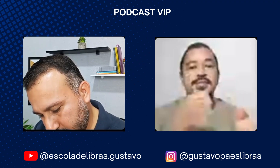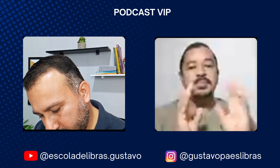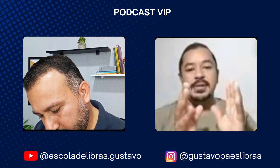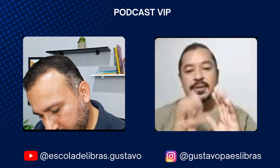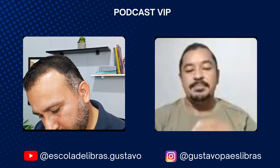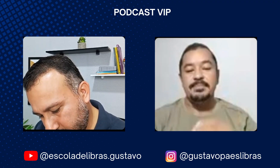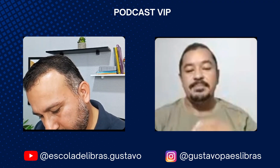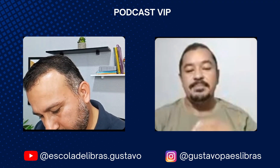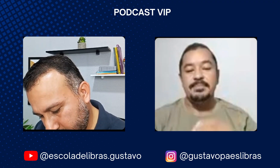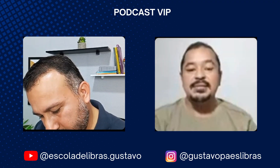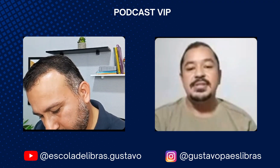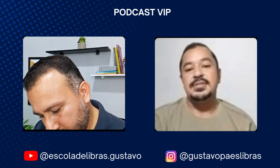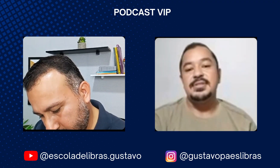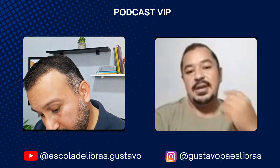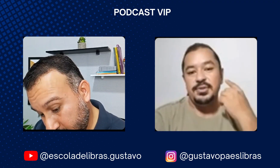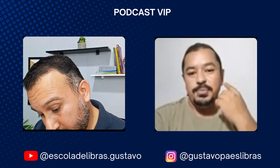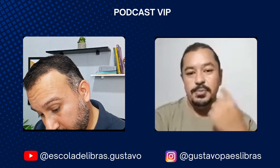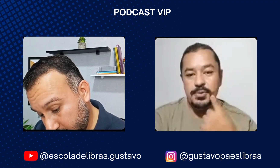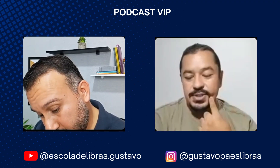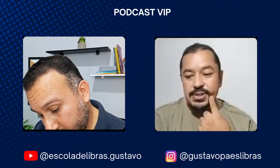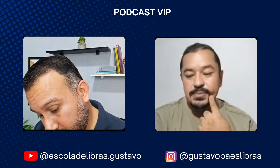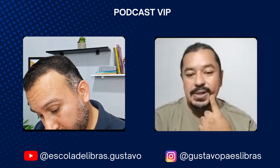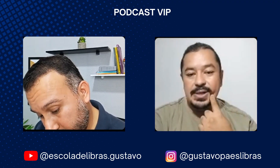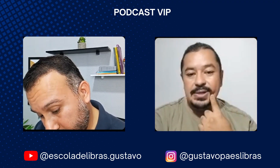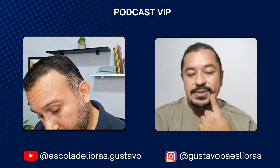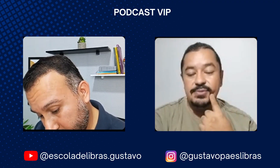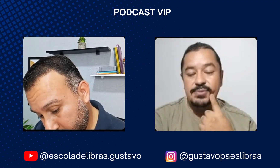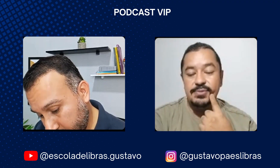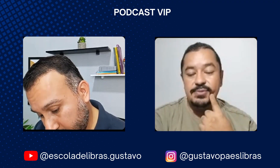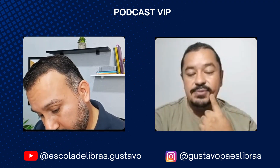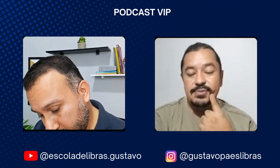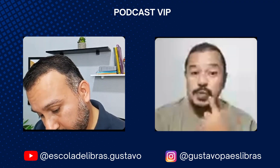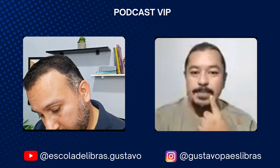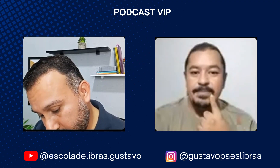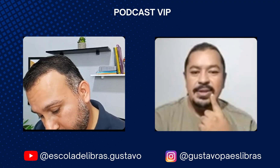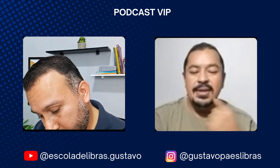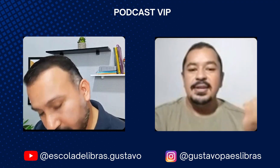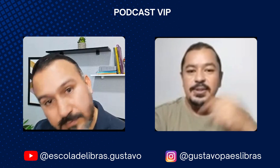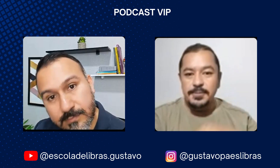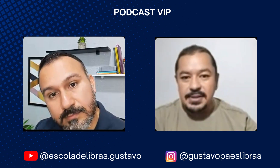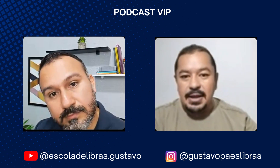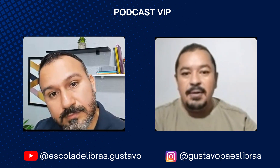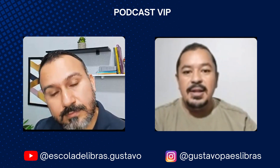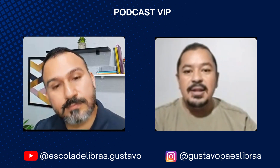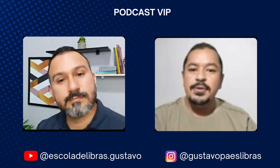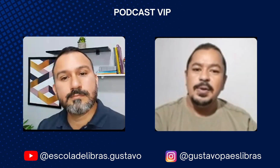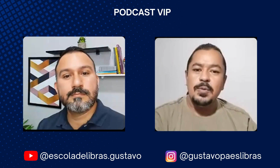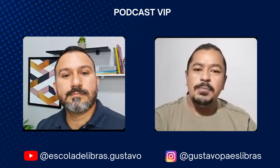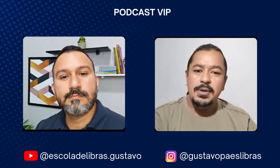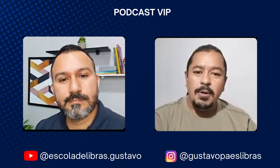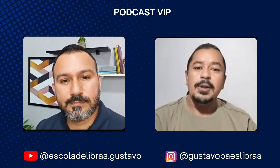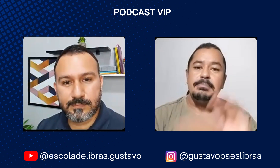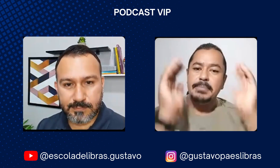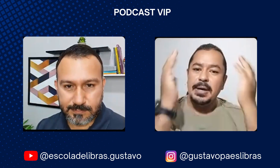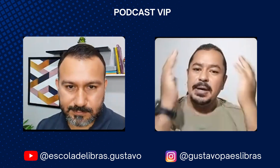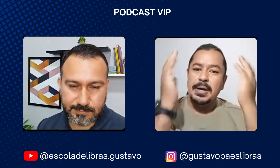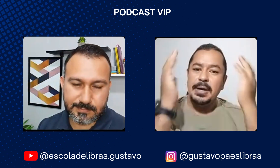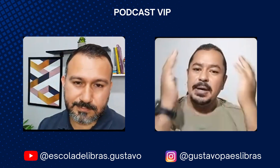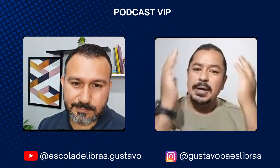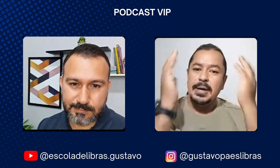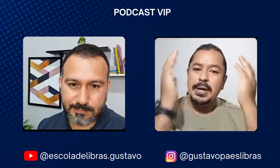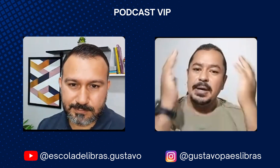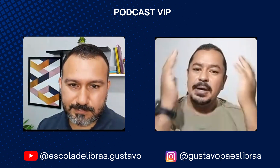espelhando, o que ela foi sinalizando, eu fui espelhando. É tanto que no público tinha uma professora surda, que no final ela veio e falou comigo,